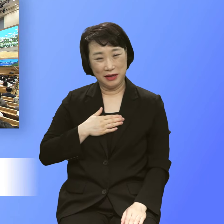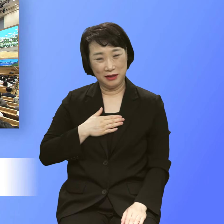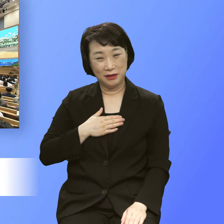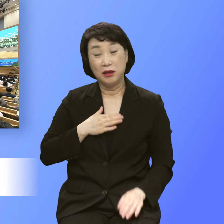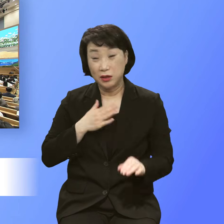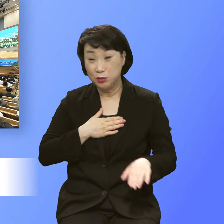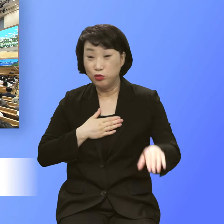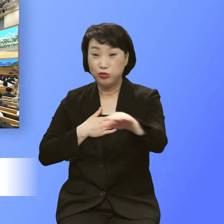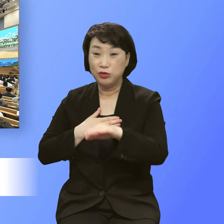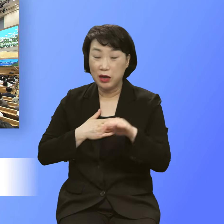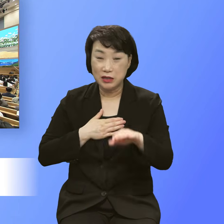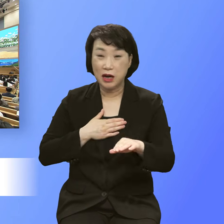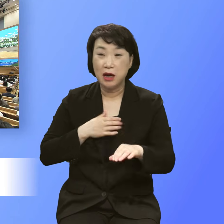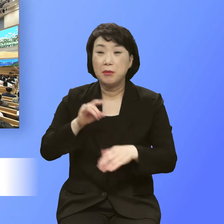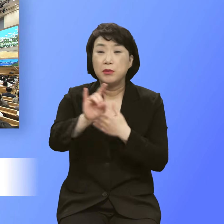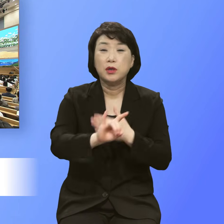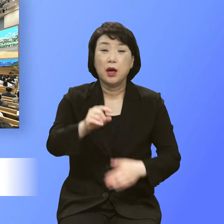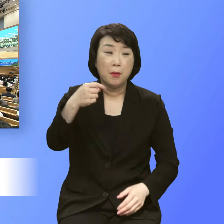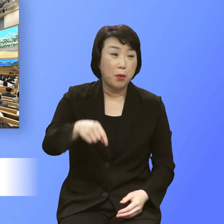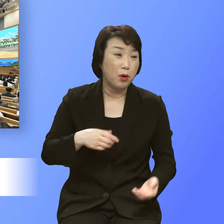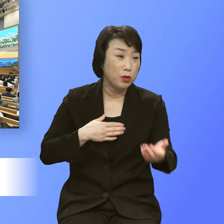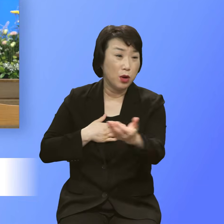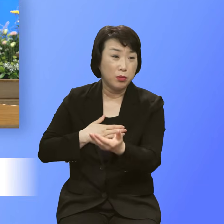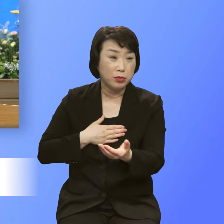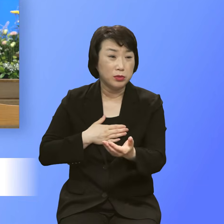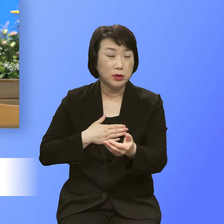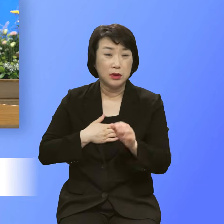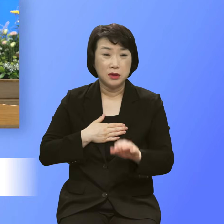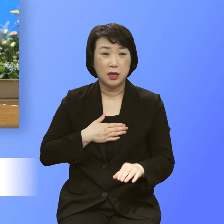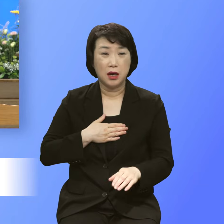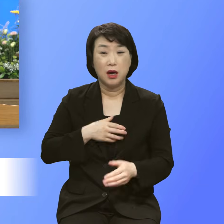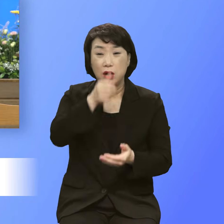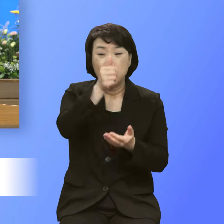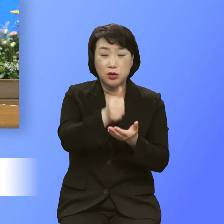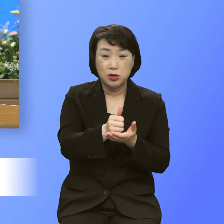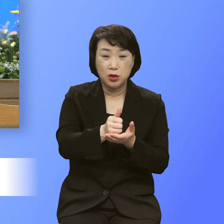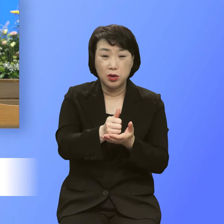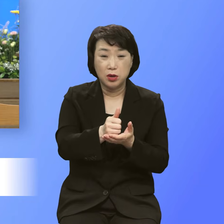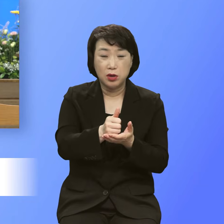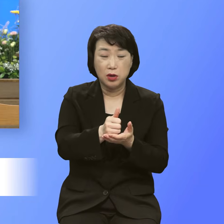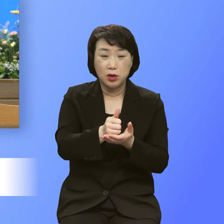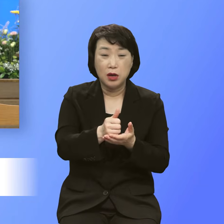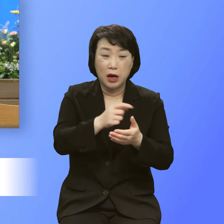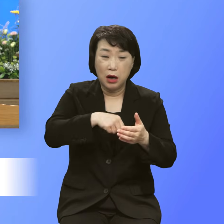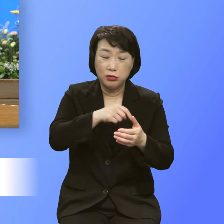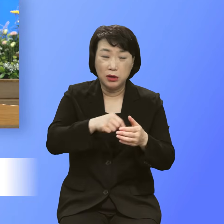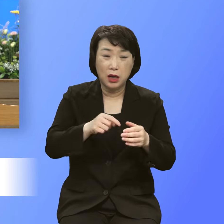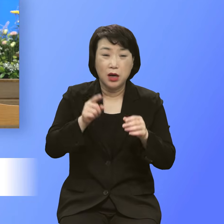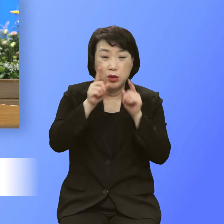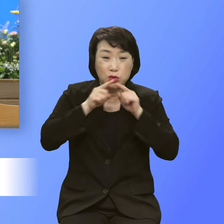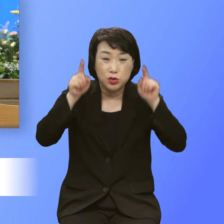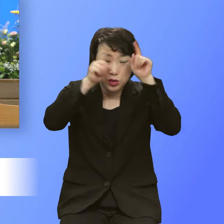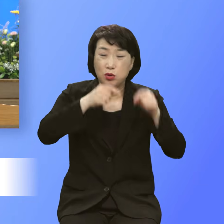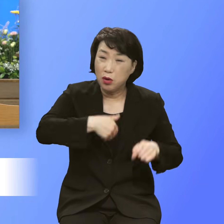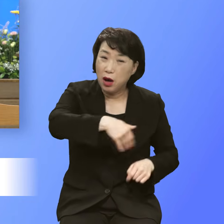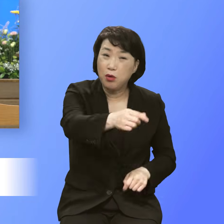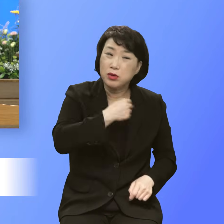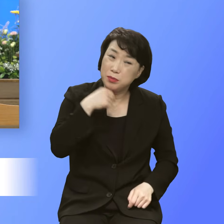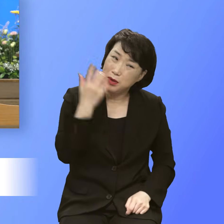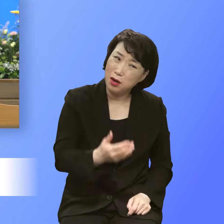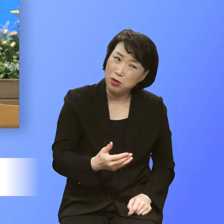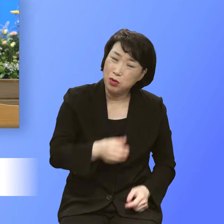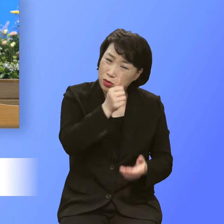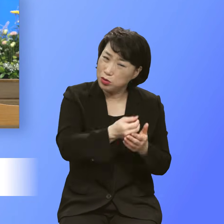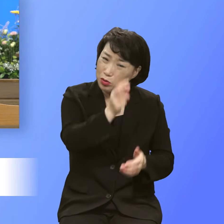그럼 우리가 무슨 핑계로 여러분 죄 안에 다시 죄로 돌아갈 수 있겠냐 이